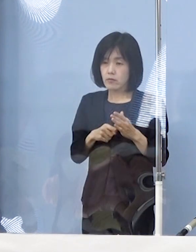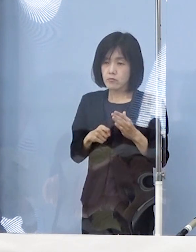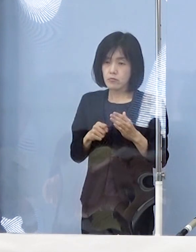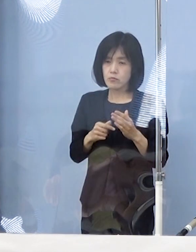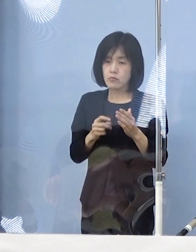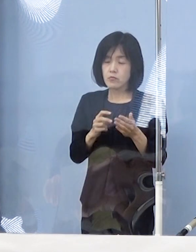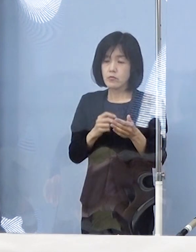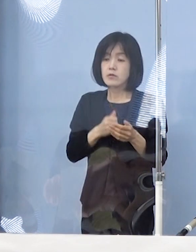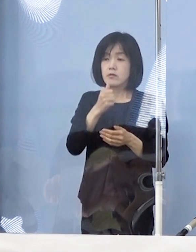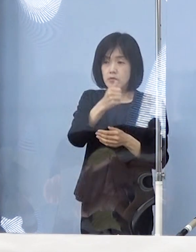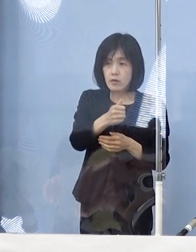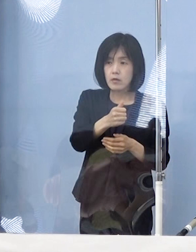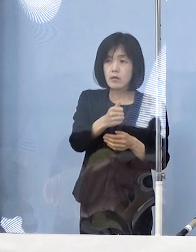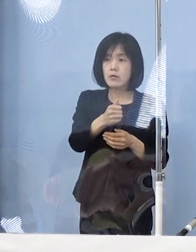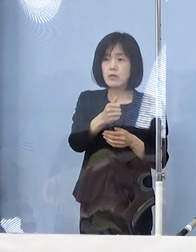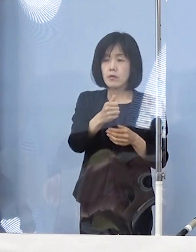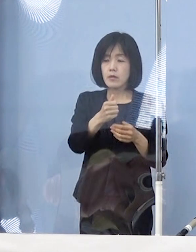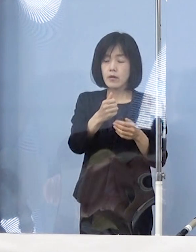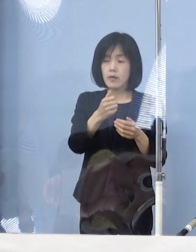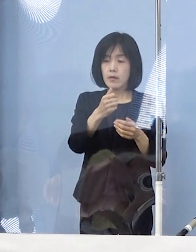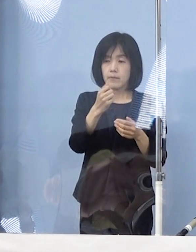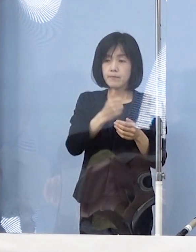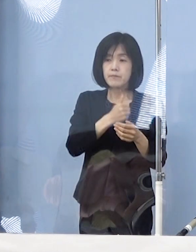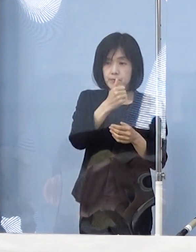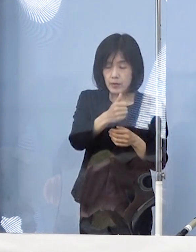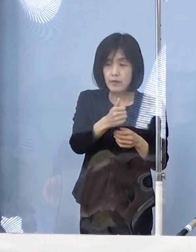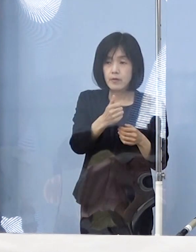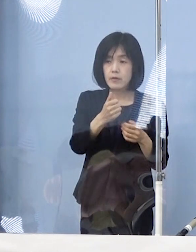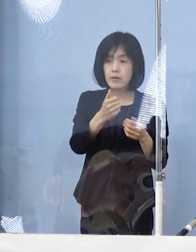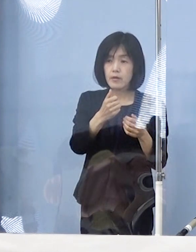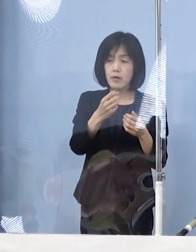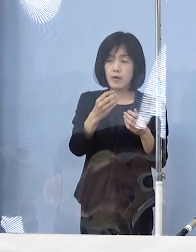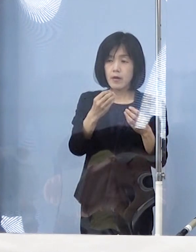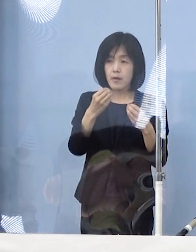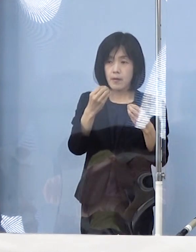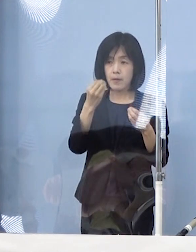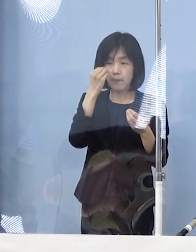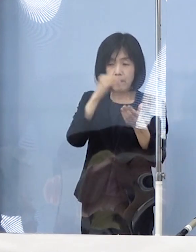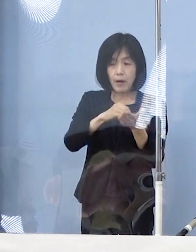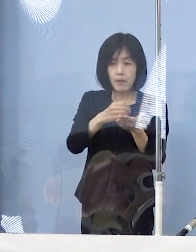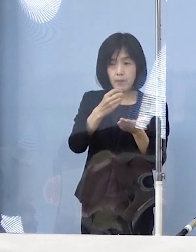がたまたま今日多かったのか、それとも囲い込めてないのか、ちょっとすみません、まだ